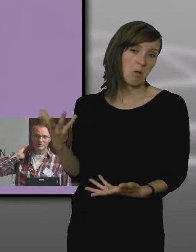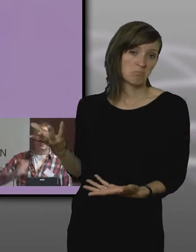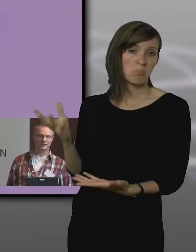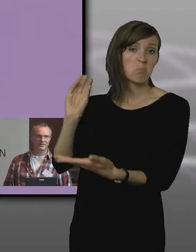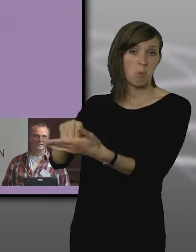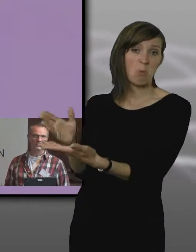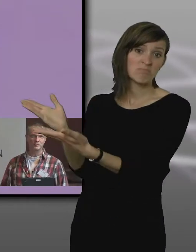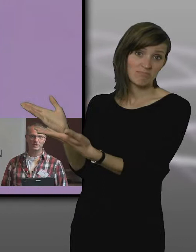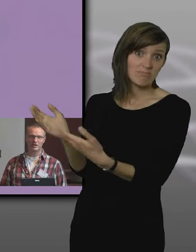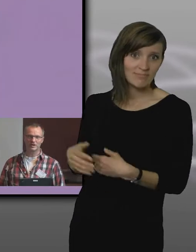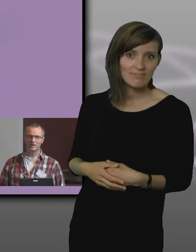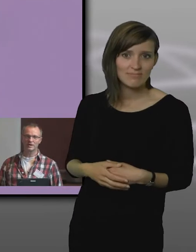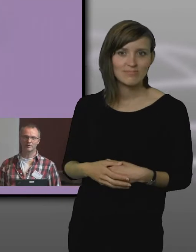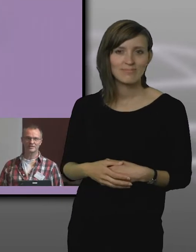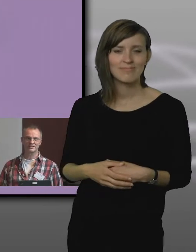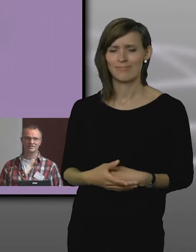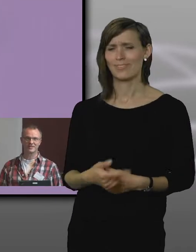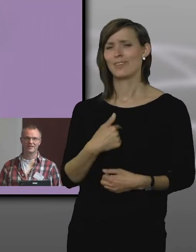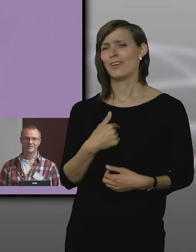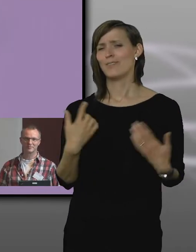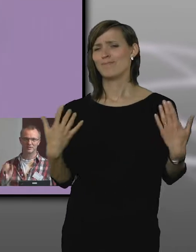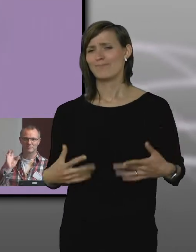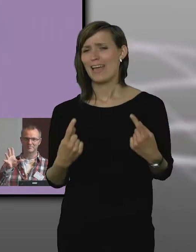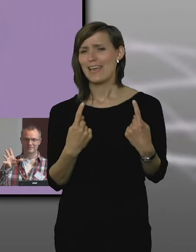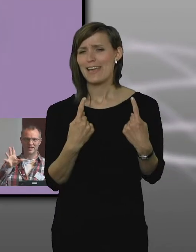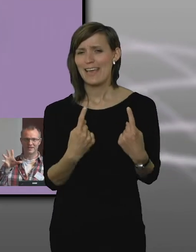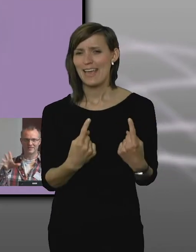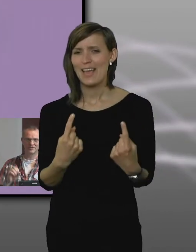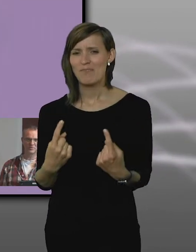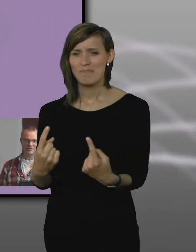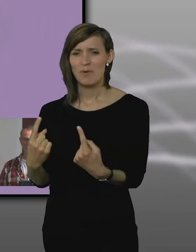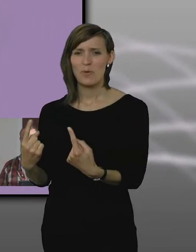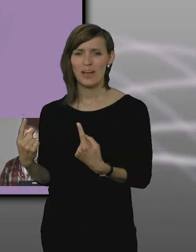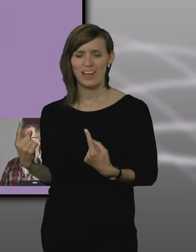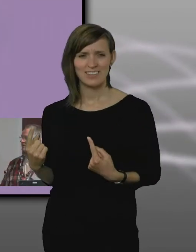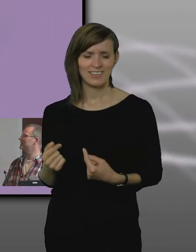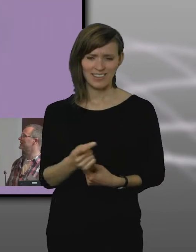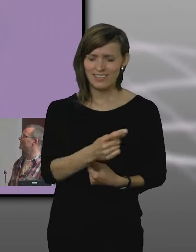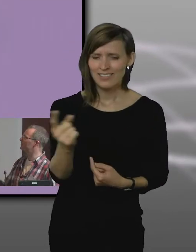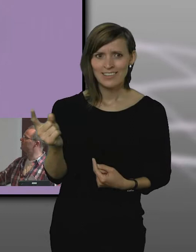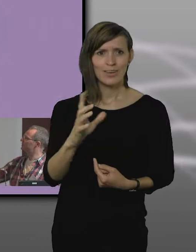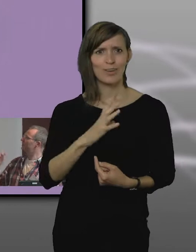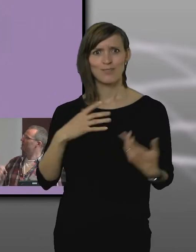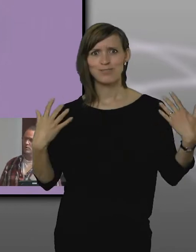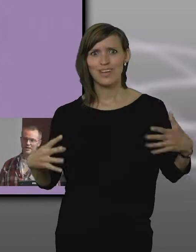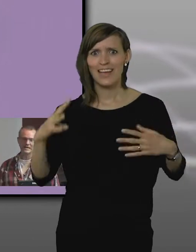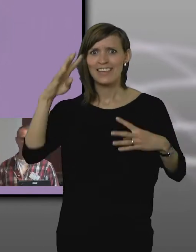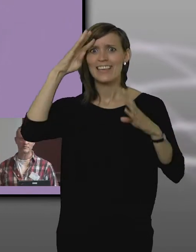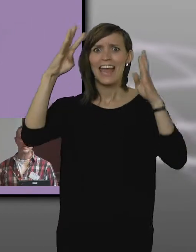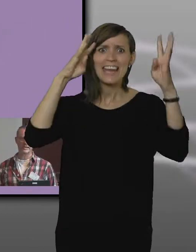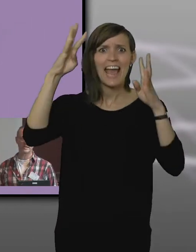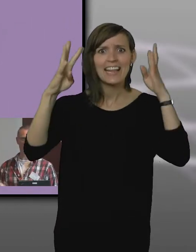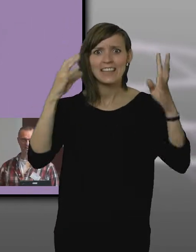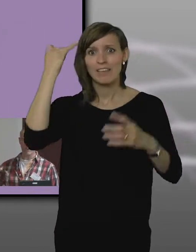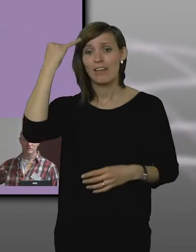jag så imponerad av alla fantastiska... Liksom, det här, ni har ju en massa kreativa idéer. Och våran är egentligen